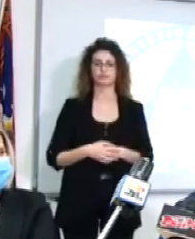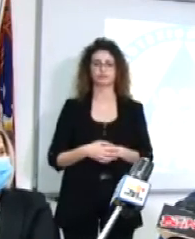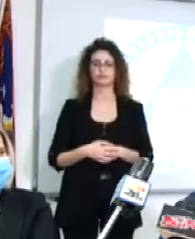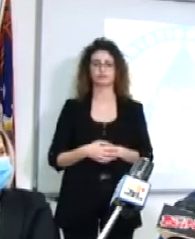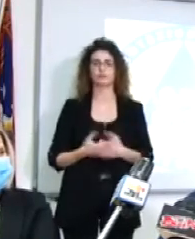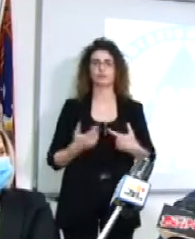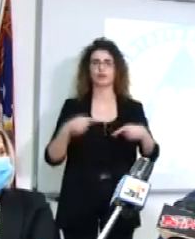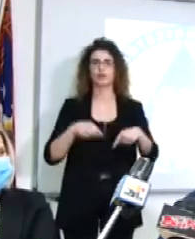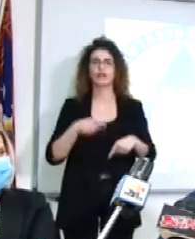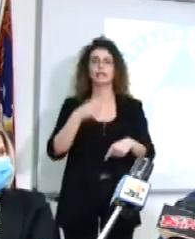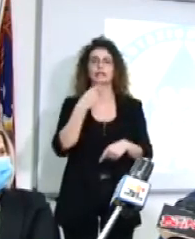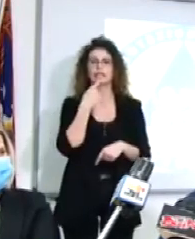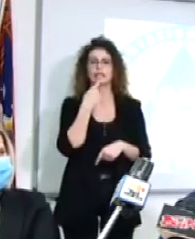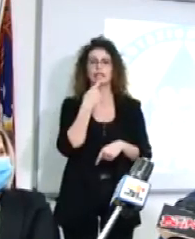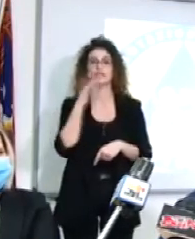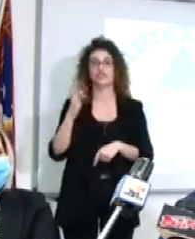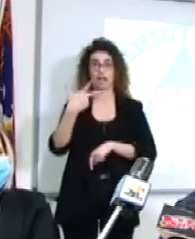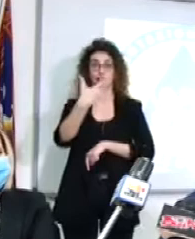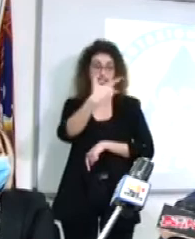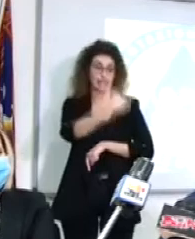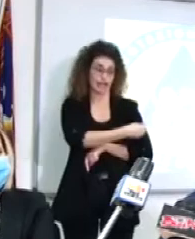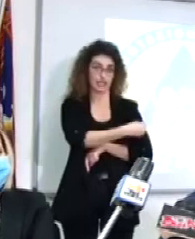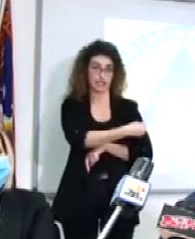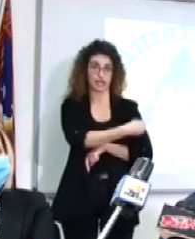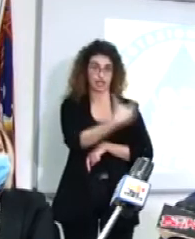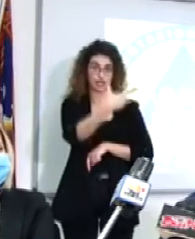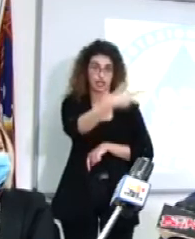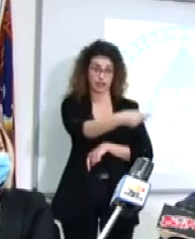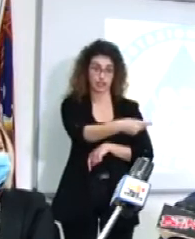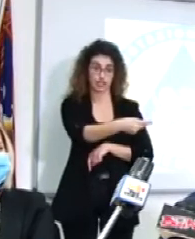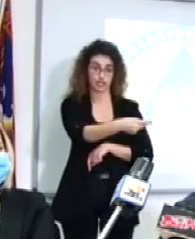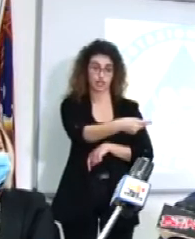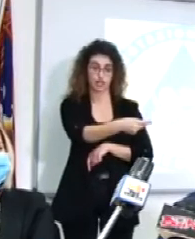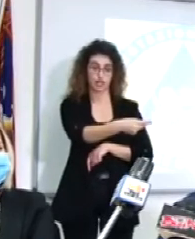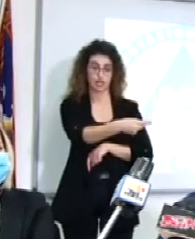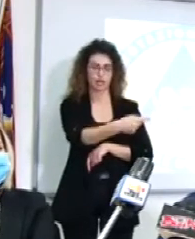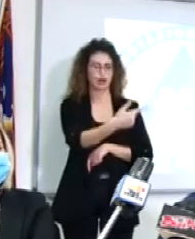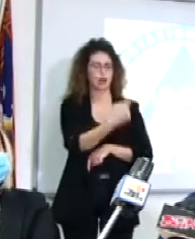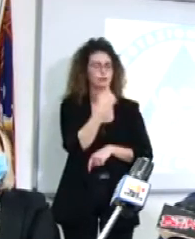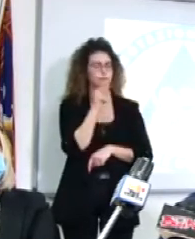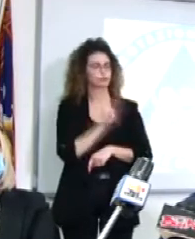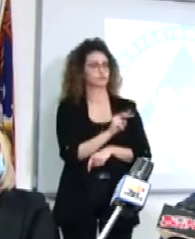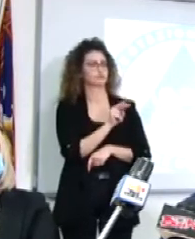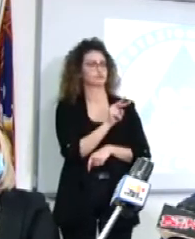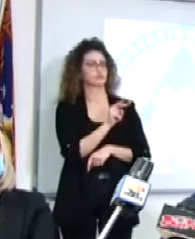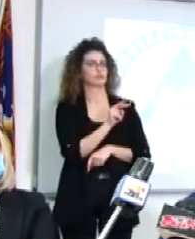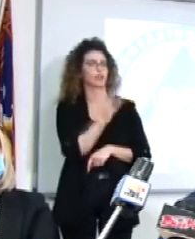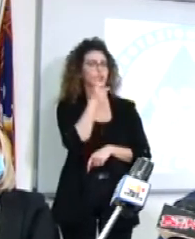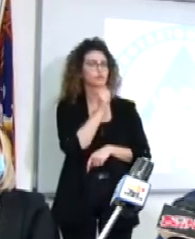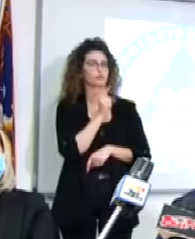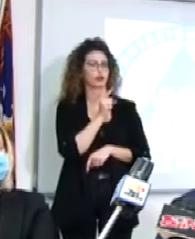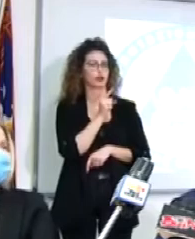le iniezioni del kaiser del vaccino che mi hanno dimostrato che essendo un po